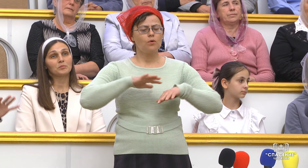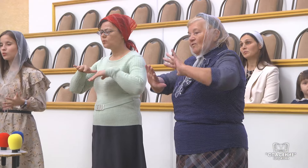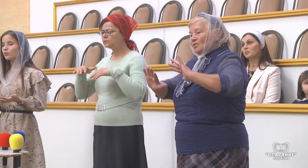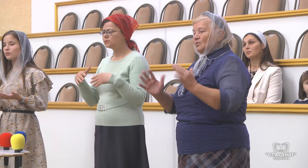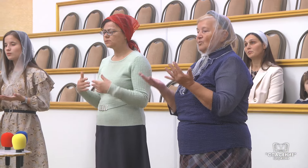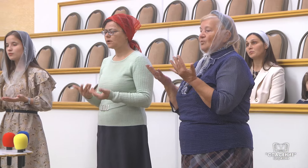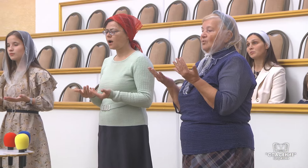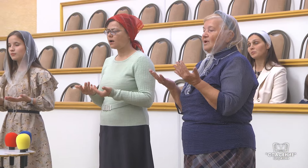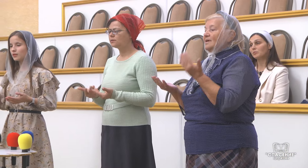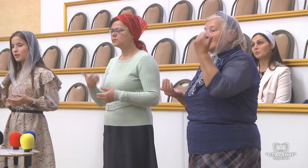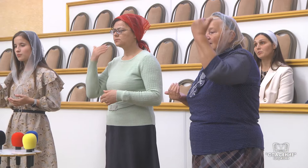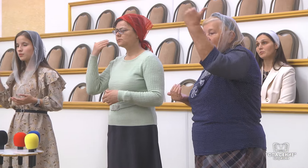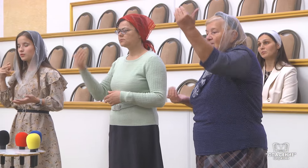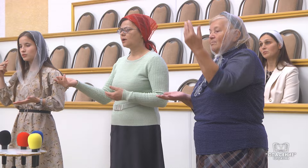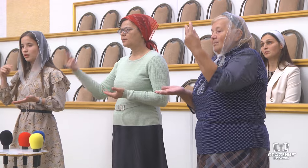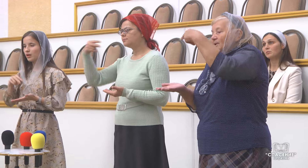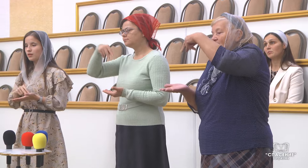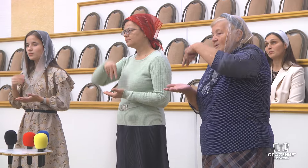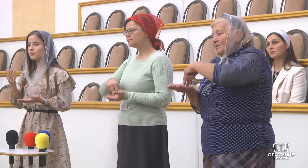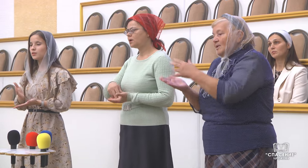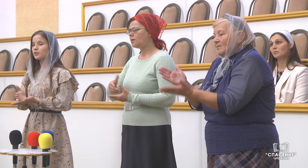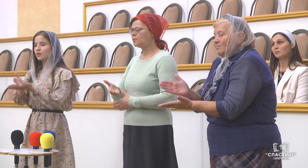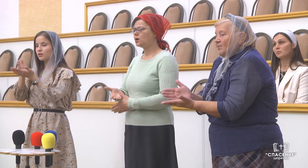ты поднимешь и поддержишь, Бог и